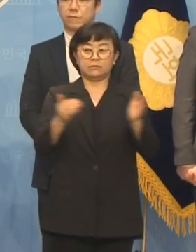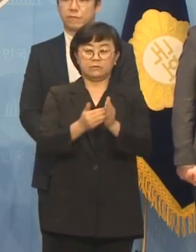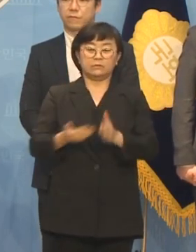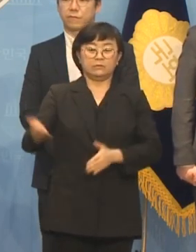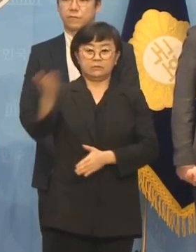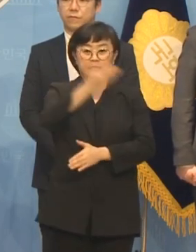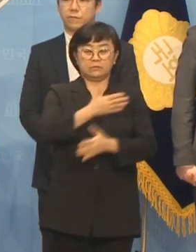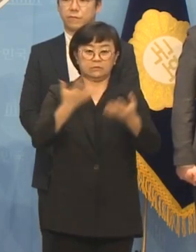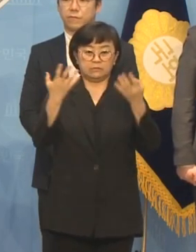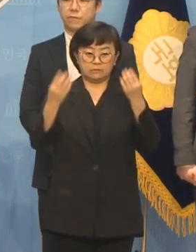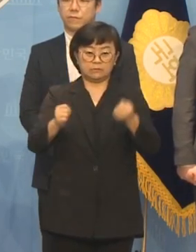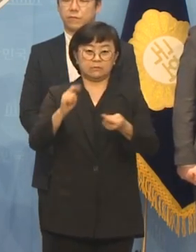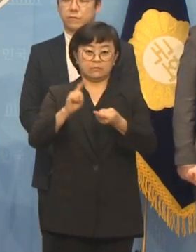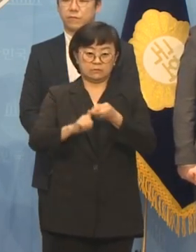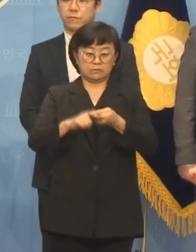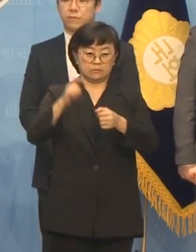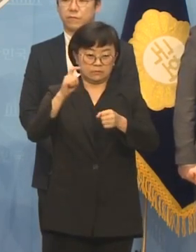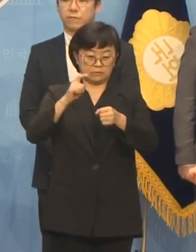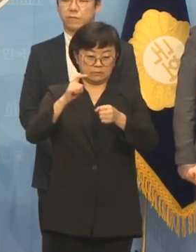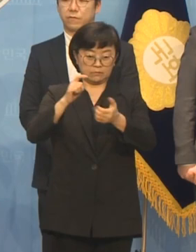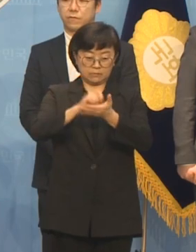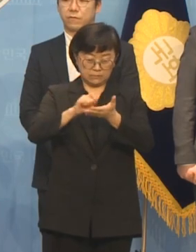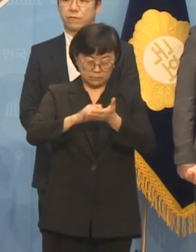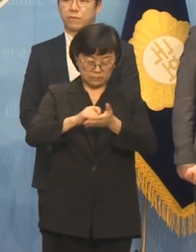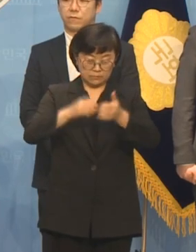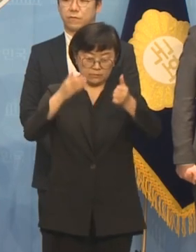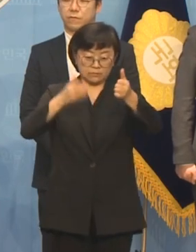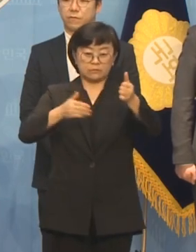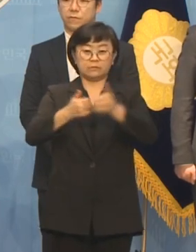여러분들의 많은 관심과 취지 부탁드리고요. 더